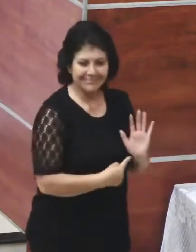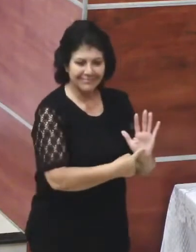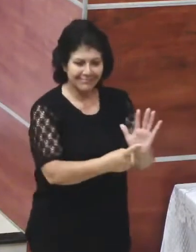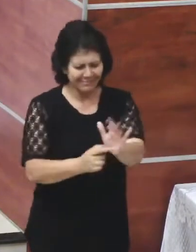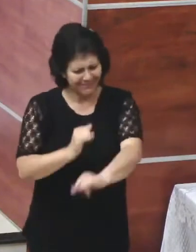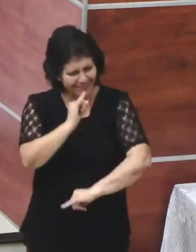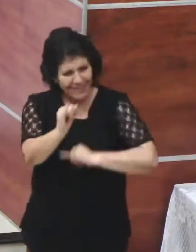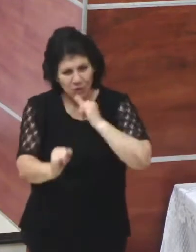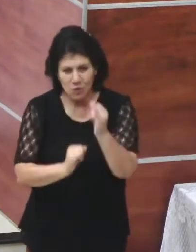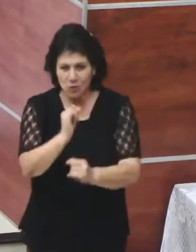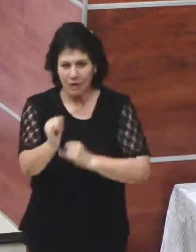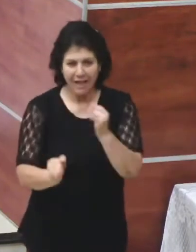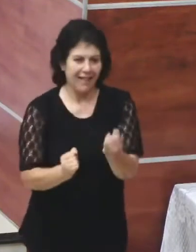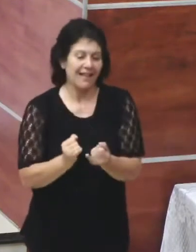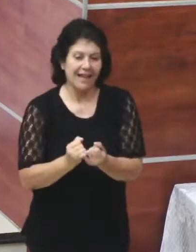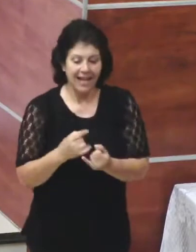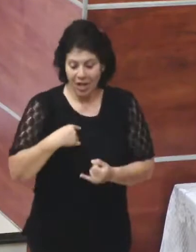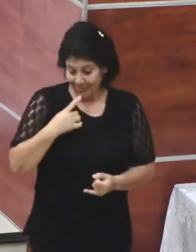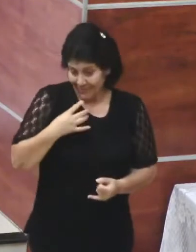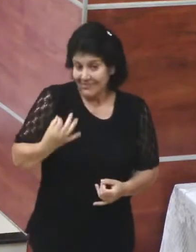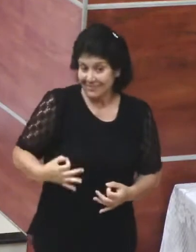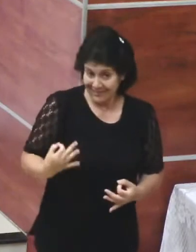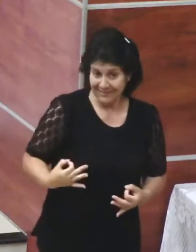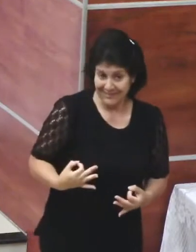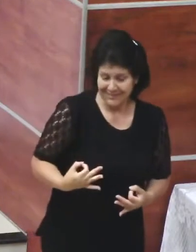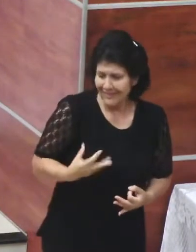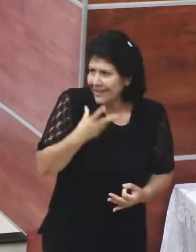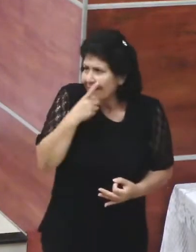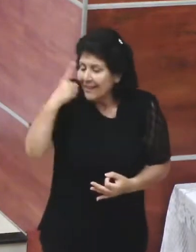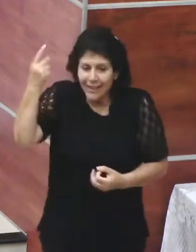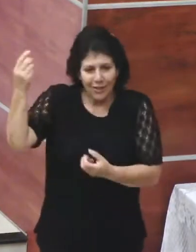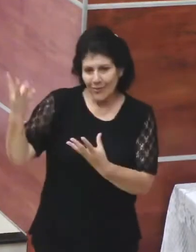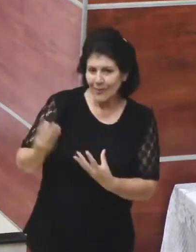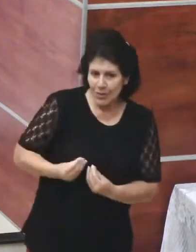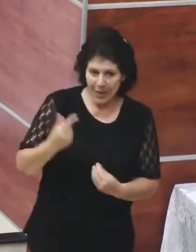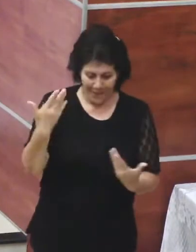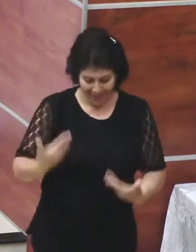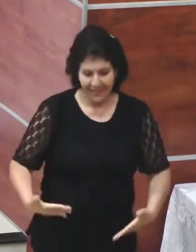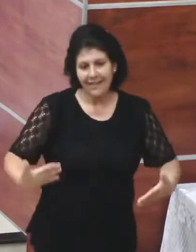convicciones, de lo que a mí realmente me mueve Dios.